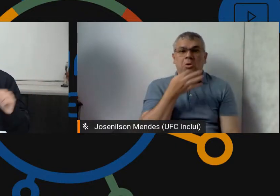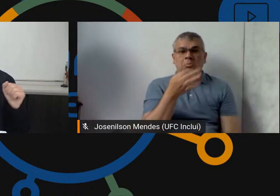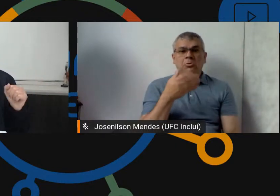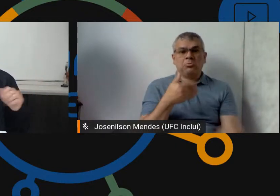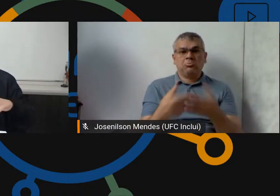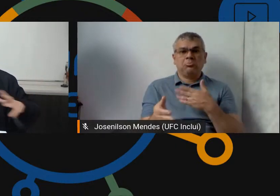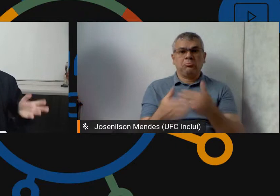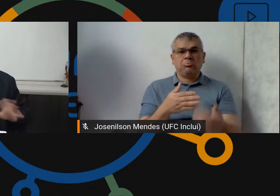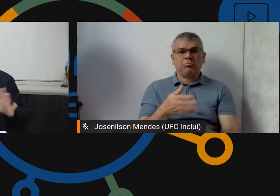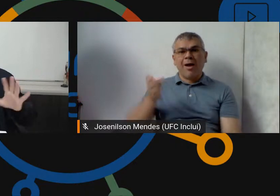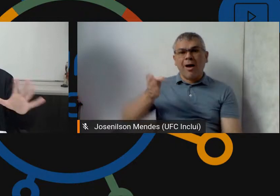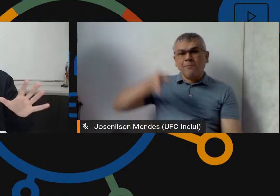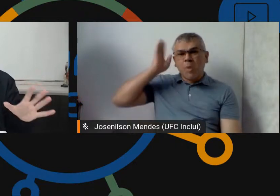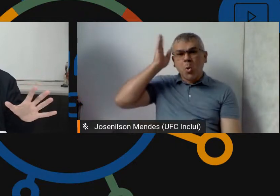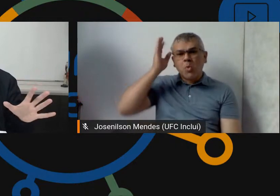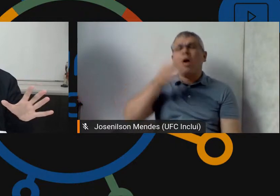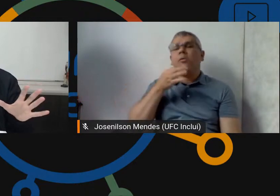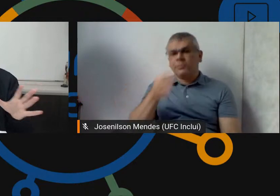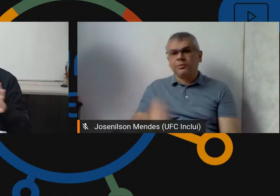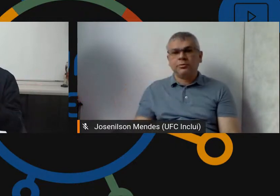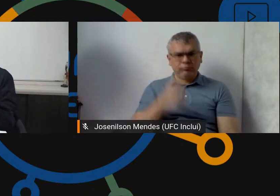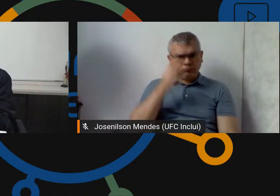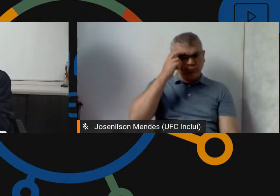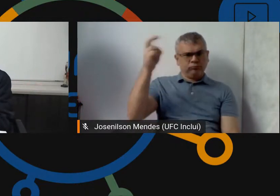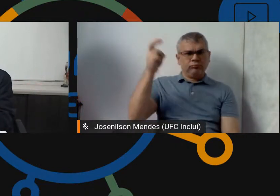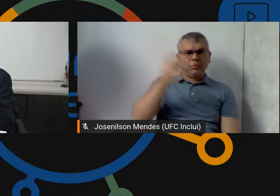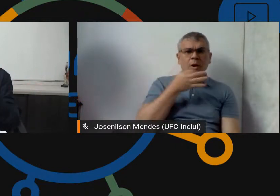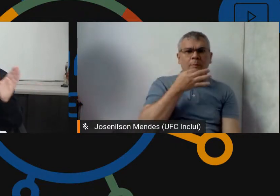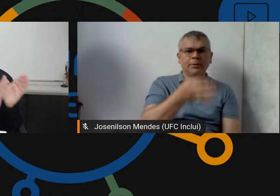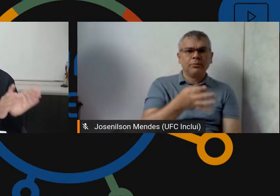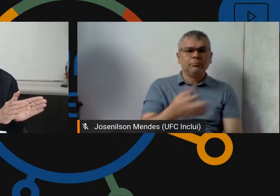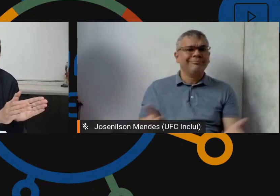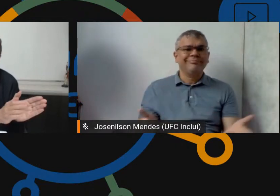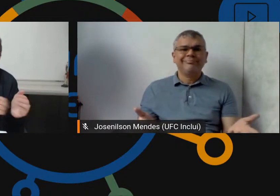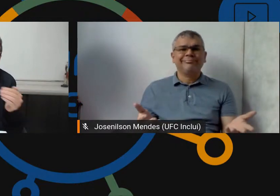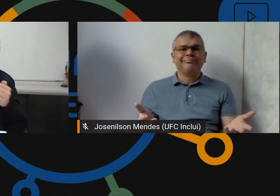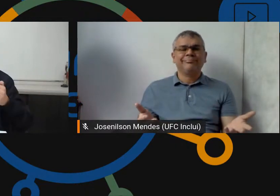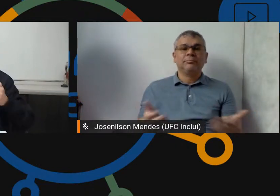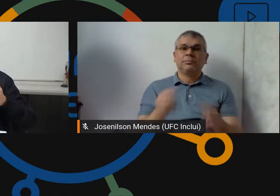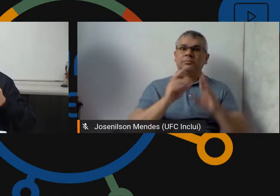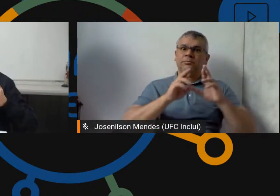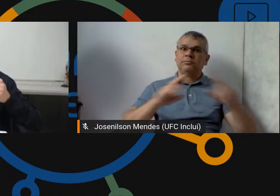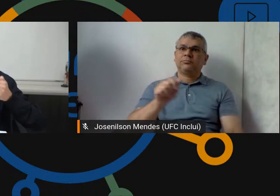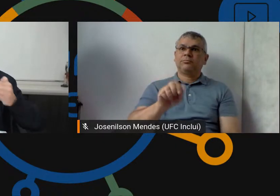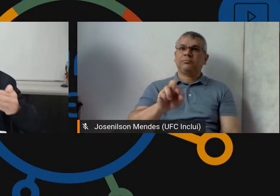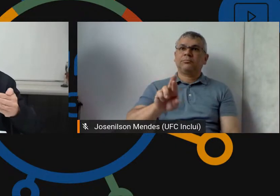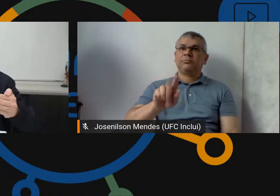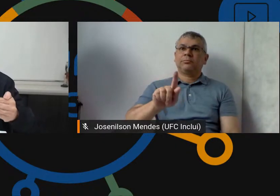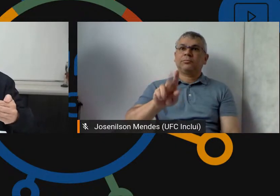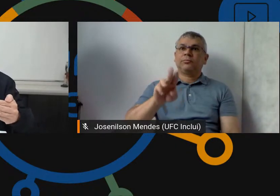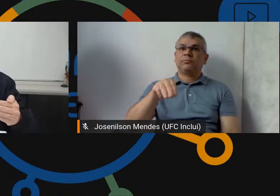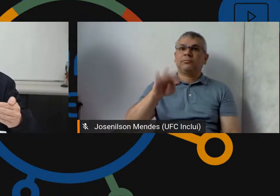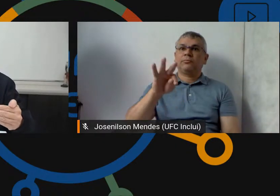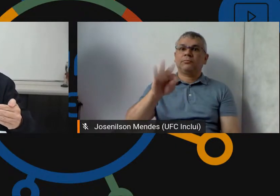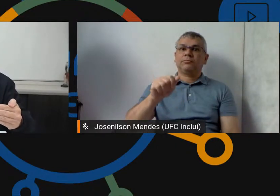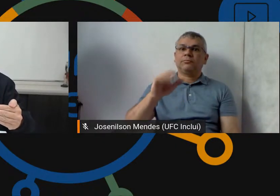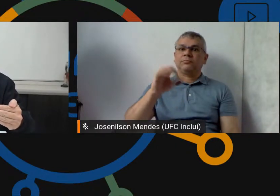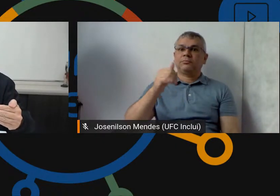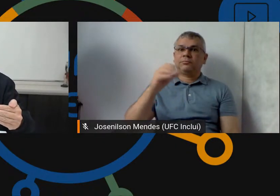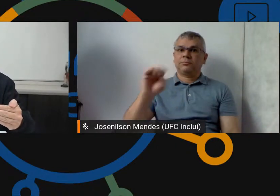tá? Opinião é a minha opinião. É diferente da argumentação. Quando a pessoa fala que a opinião dela, ela não quer